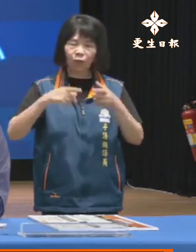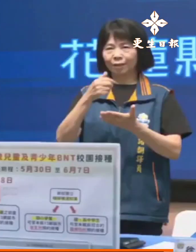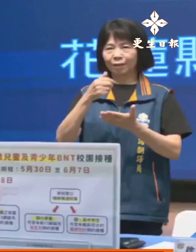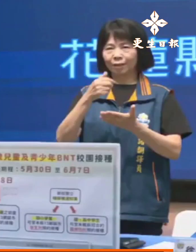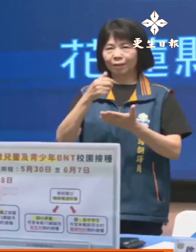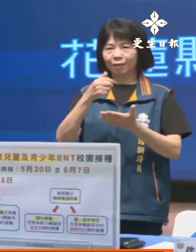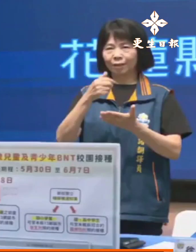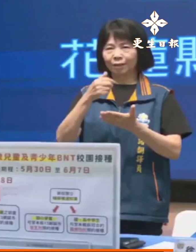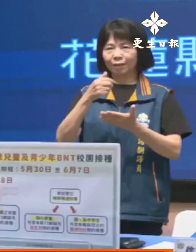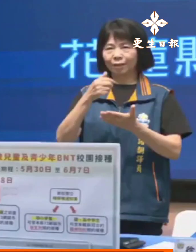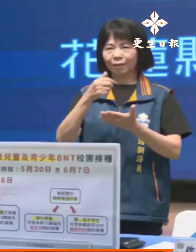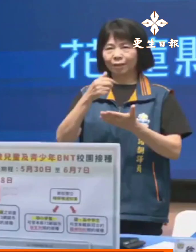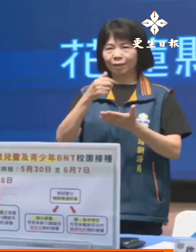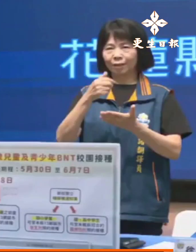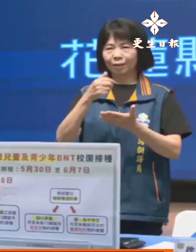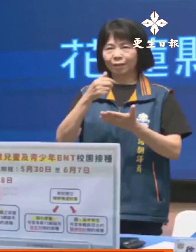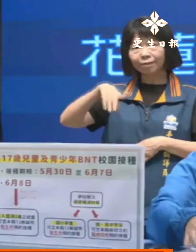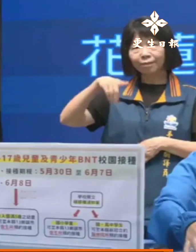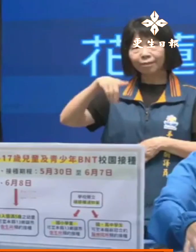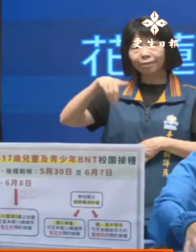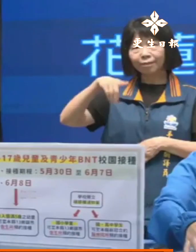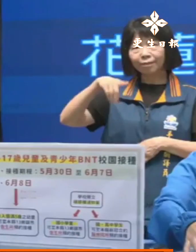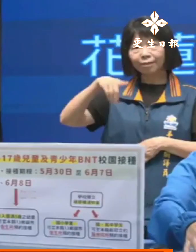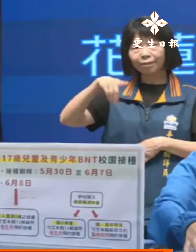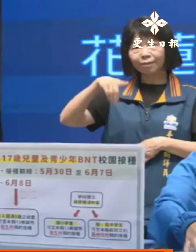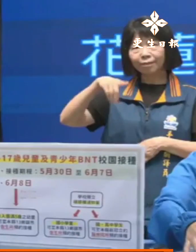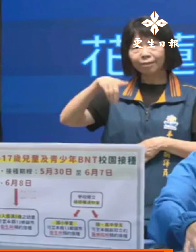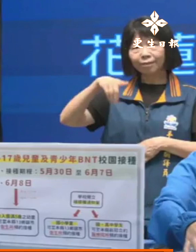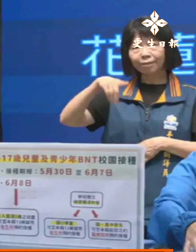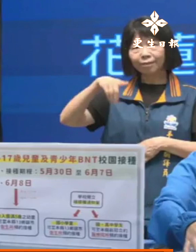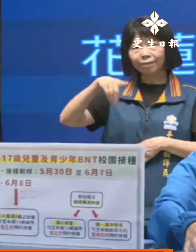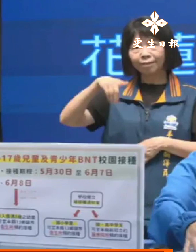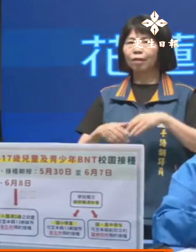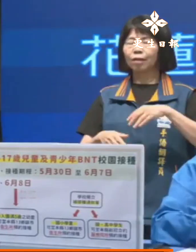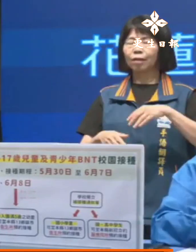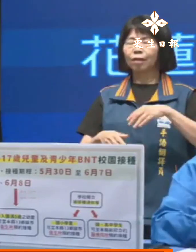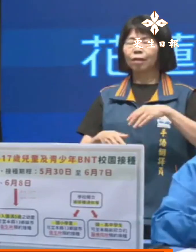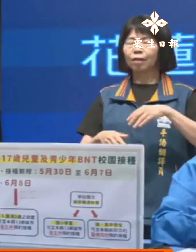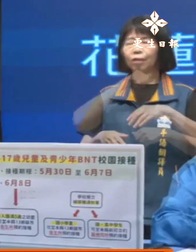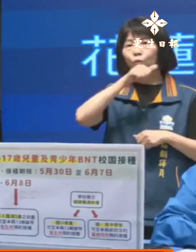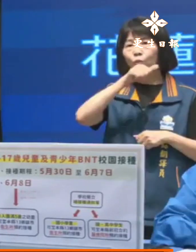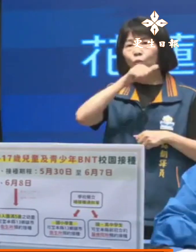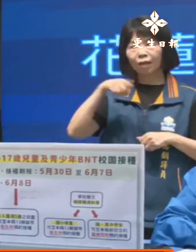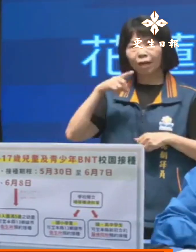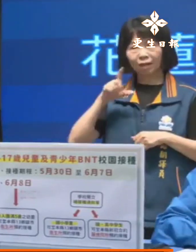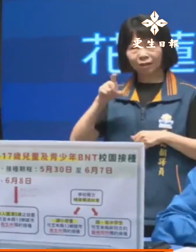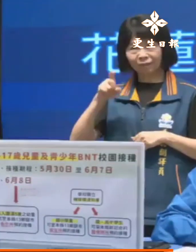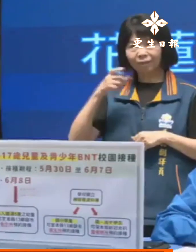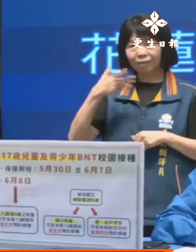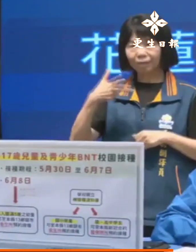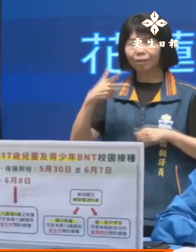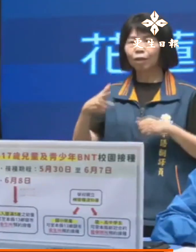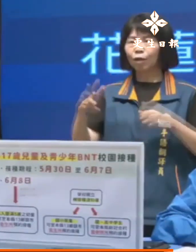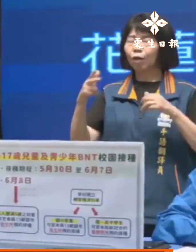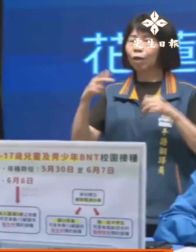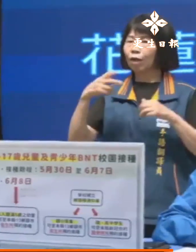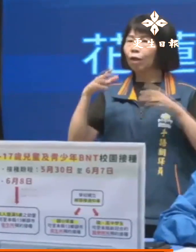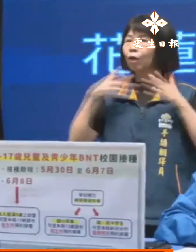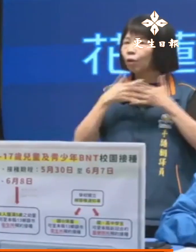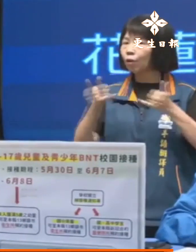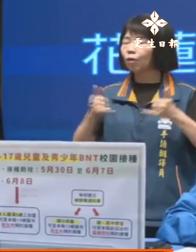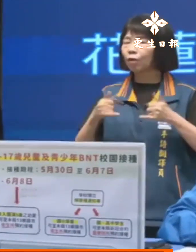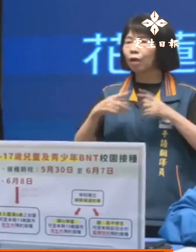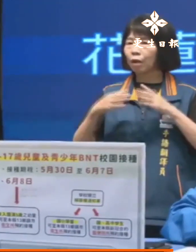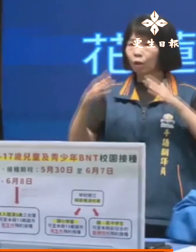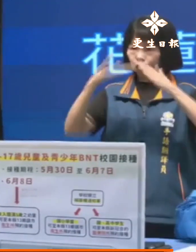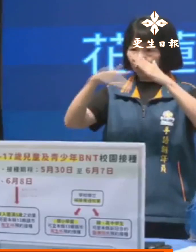备。 学生校园接种 BNT 疫苗的一个调查情形，那我们统计到今天